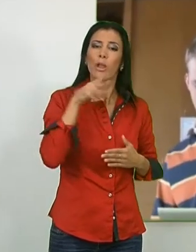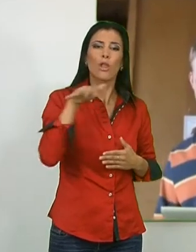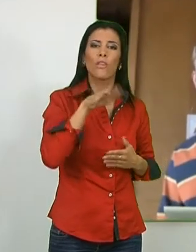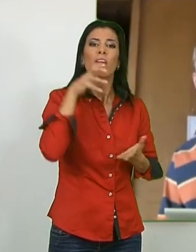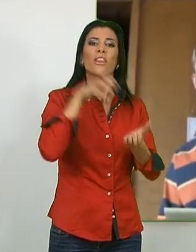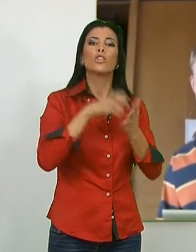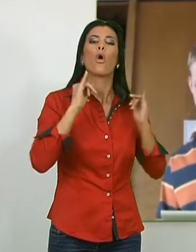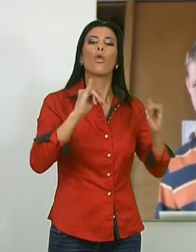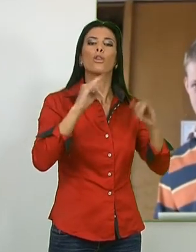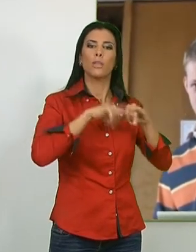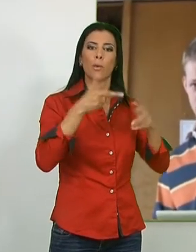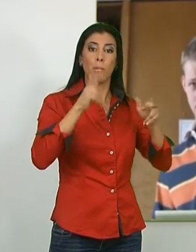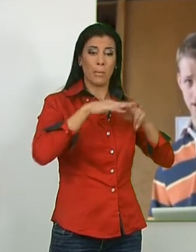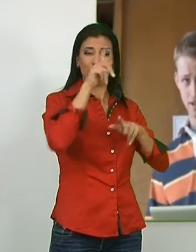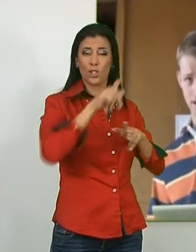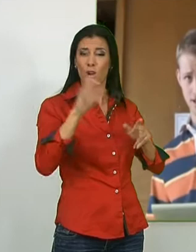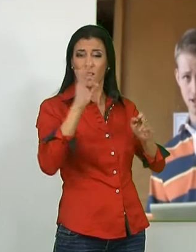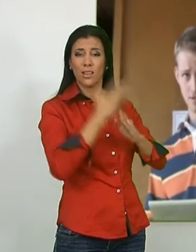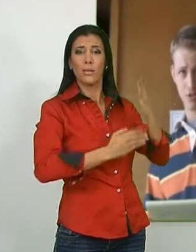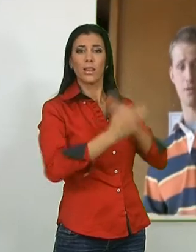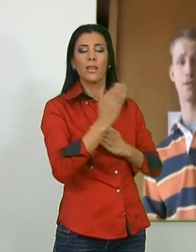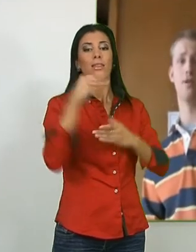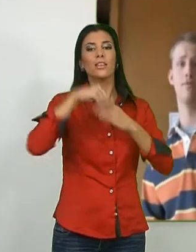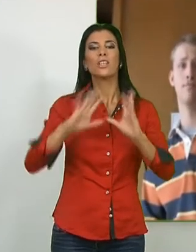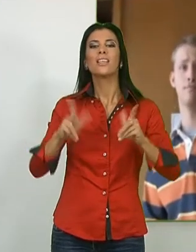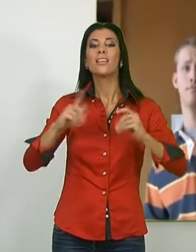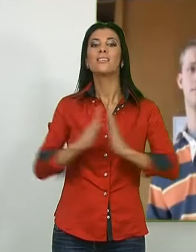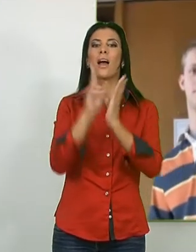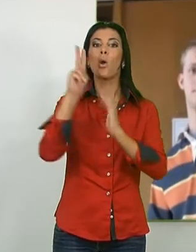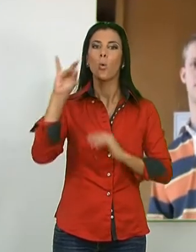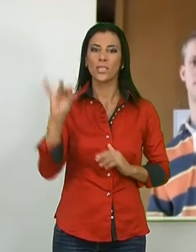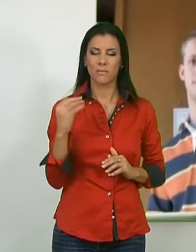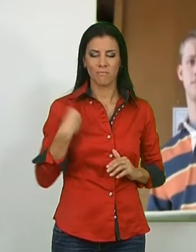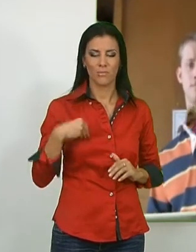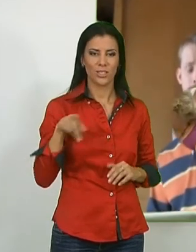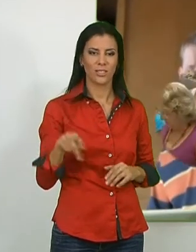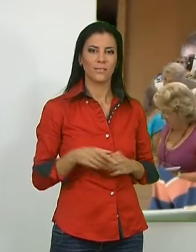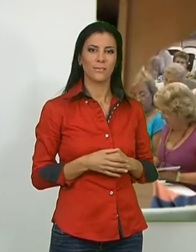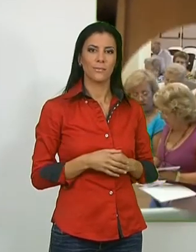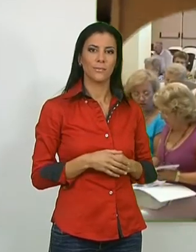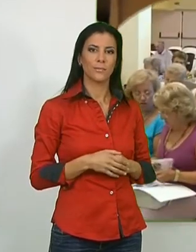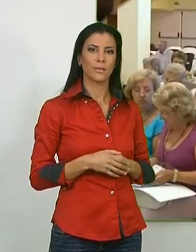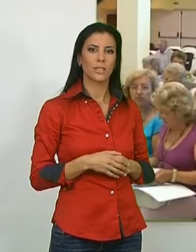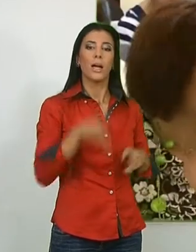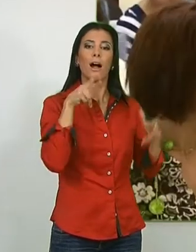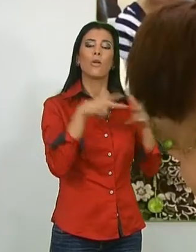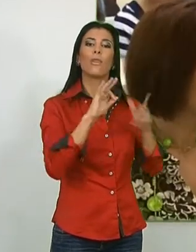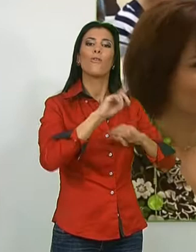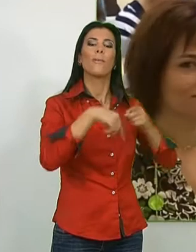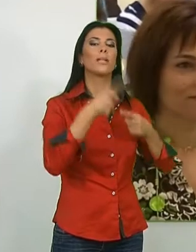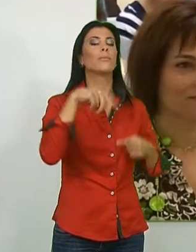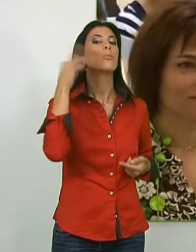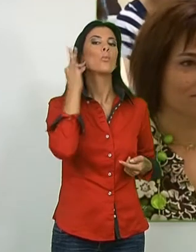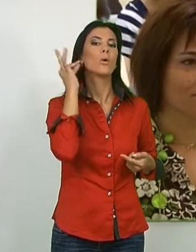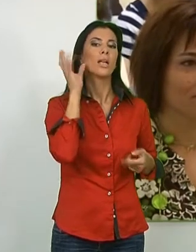semana en el centro de ocio de tiempo libre para discapacitados de la residencia san luís la agrupación de